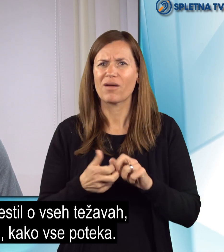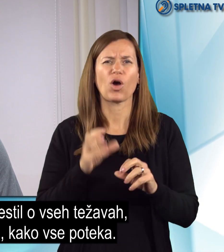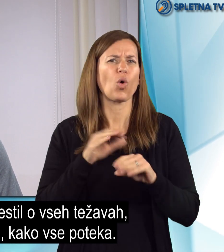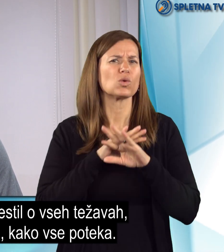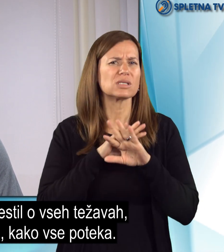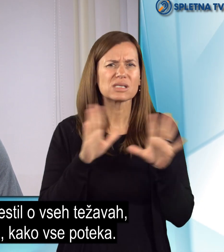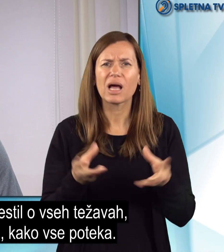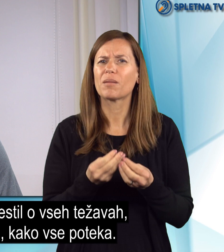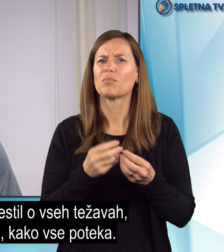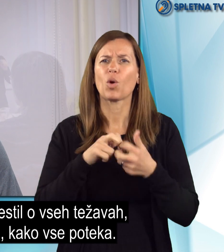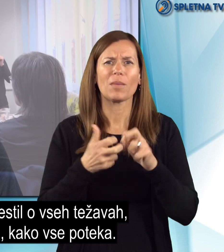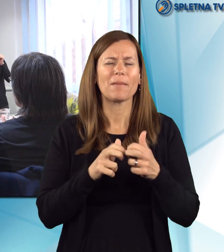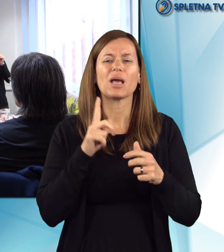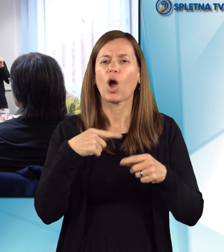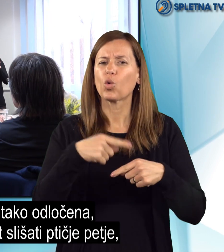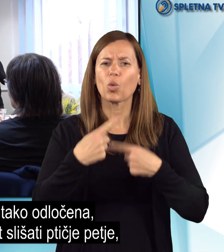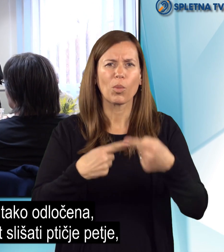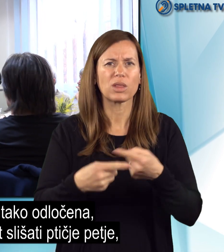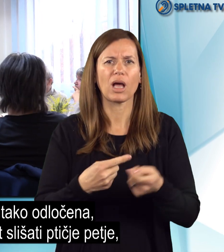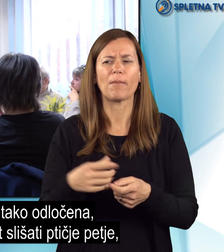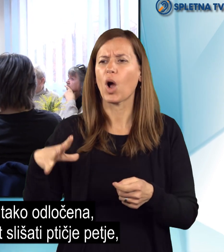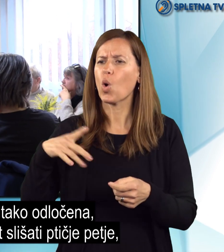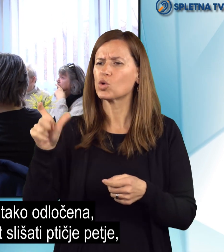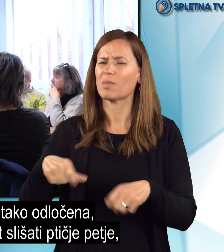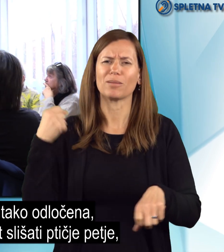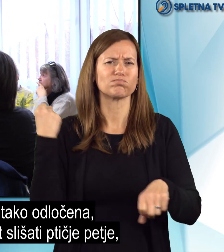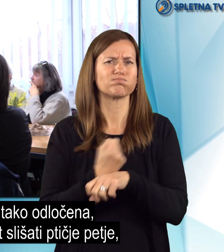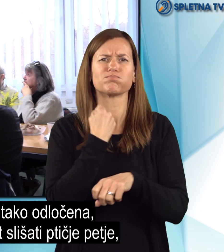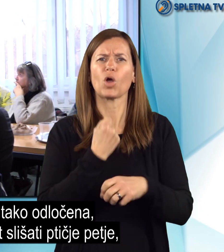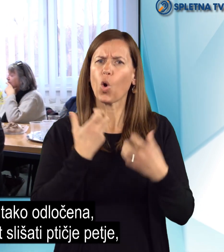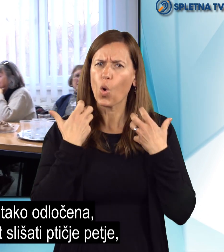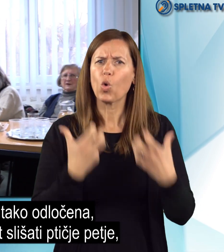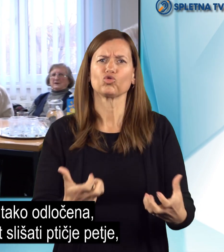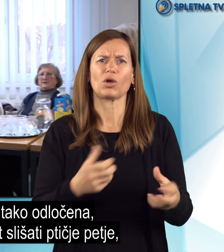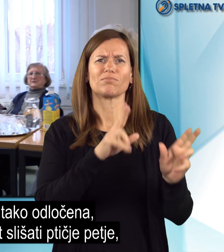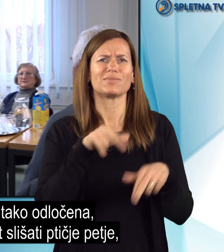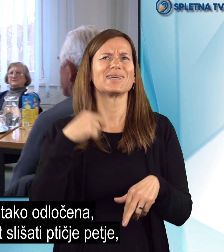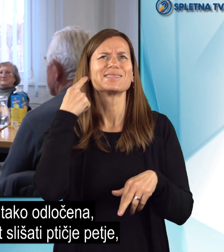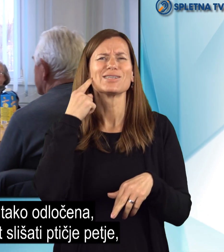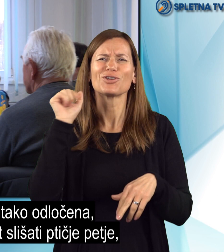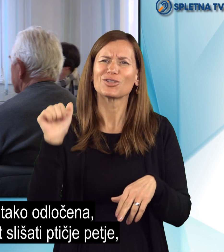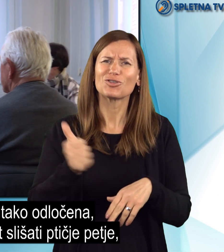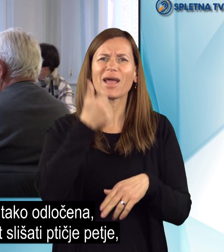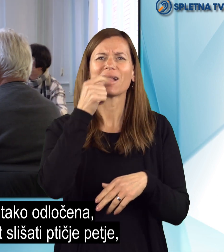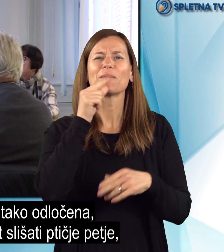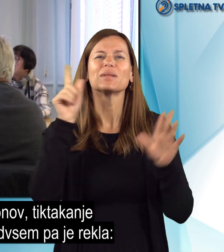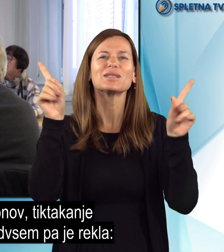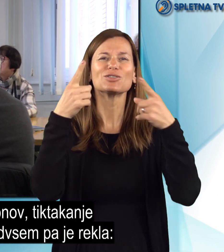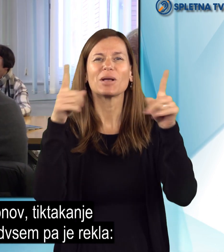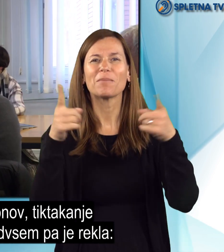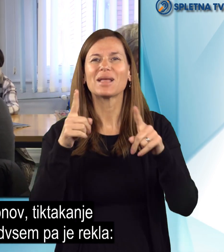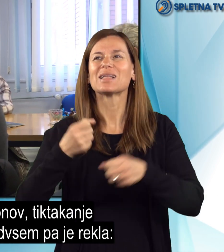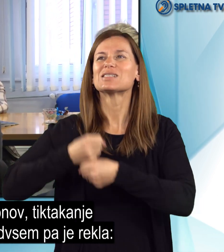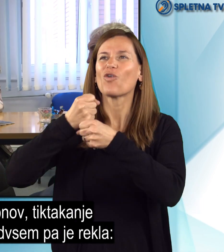problemih, kako vse to poteka. Gospa je bila tako odločena, da hoče slišati še enkrat ptičje petje,